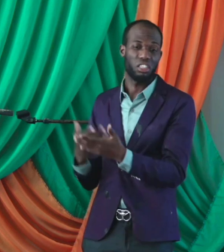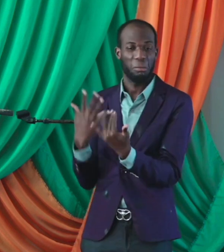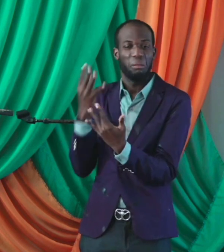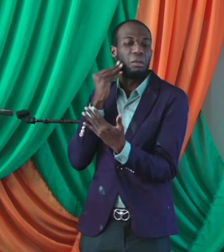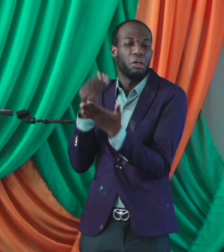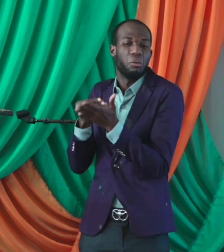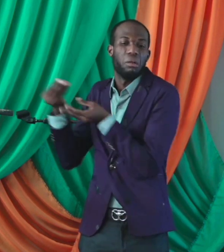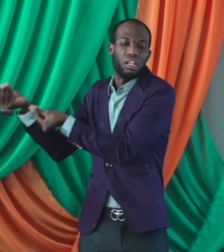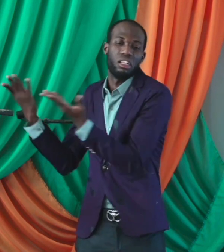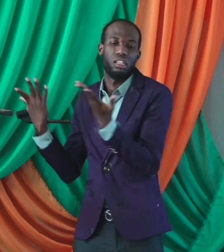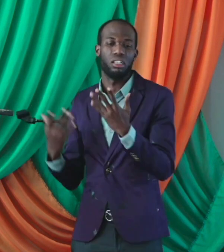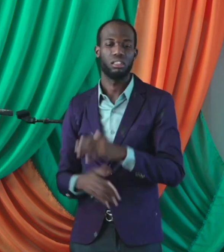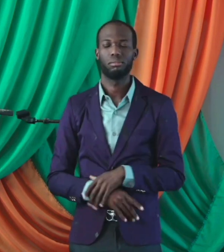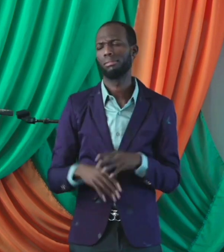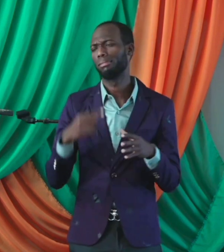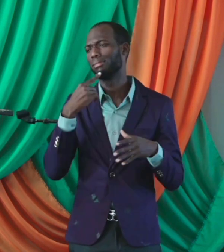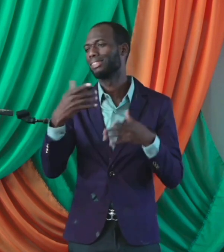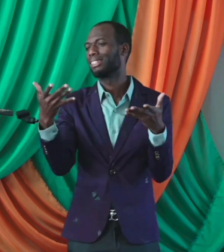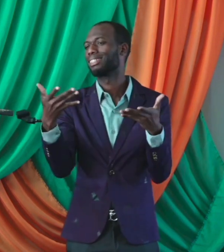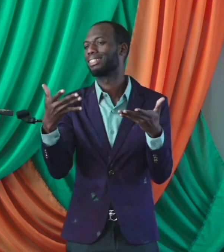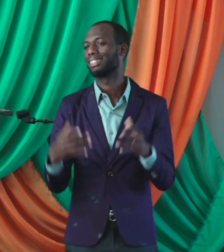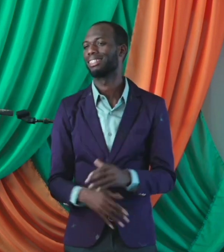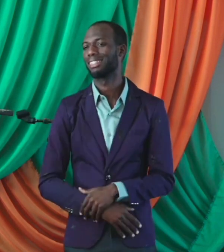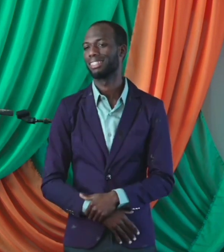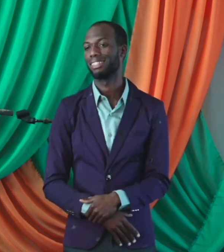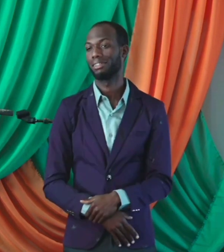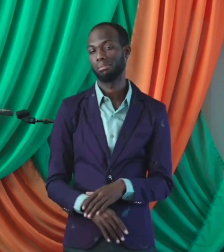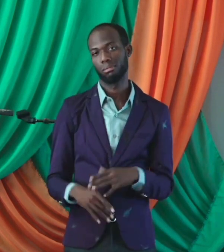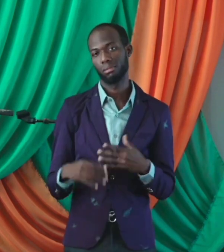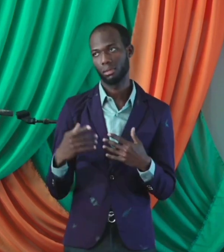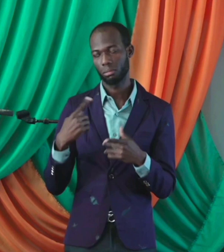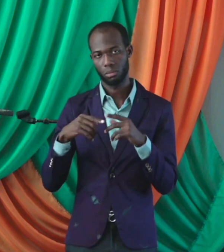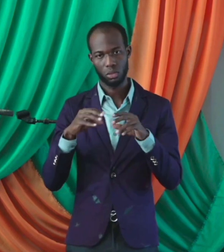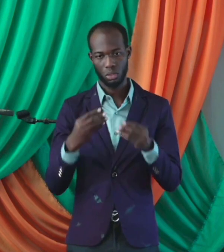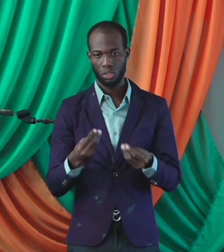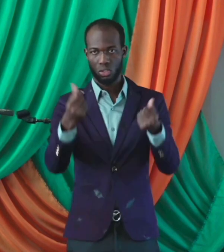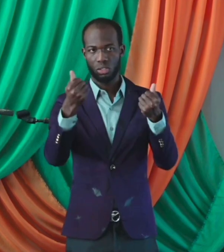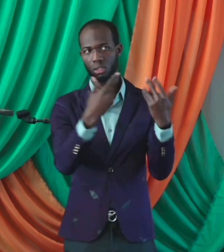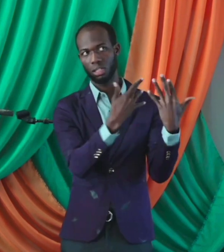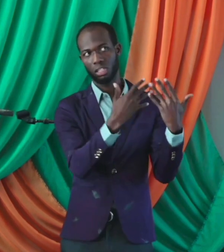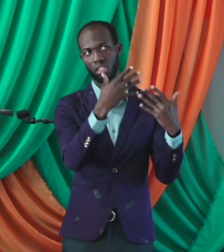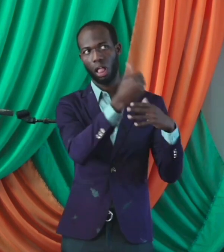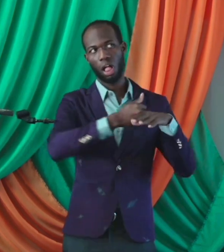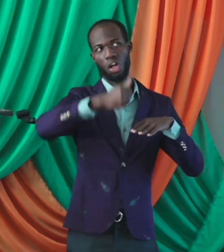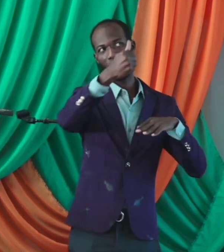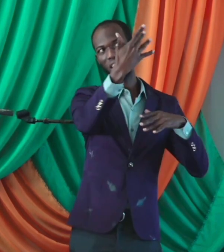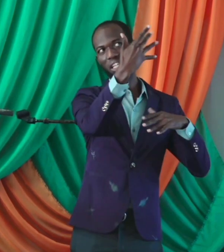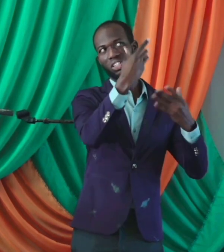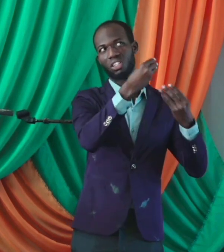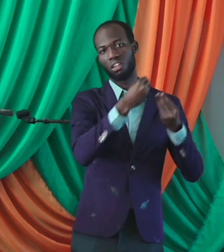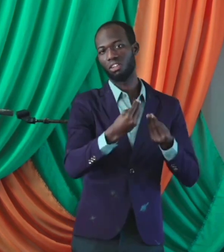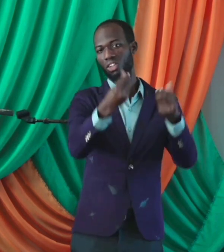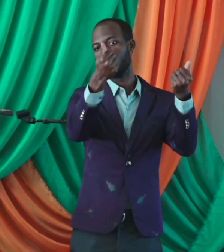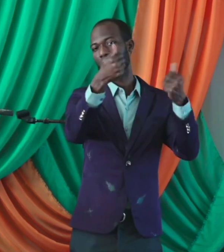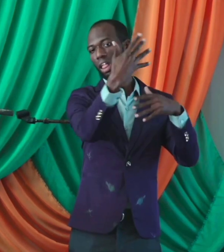Donc, même mardi, mais samedi. Pas tant de solutions qui sortent en haut. Pas